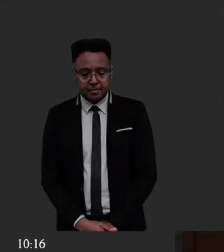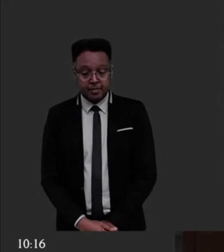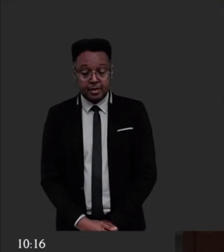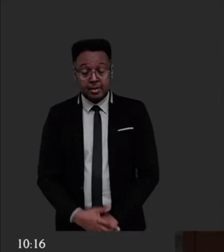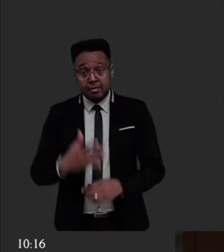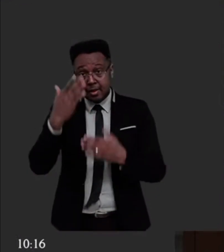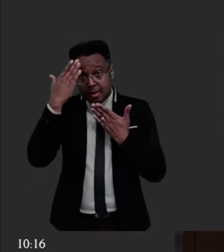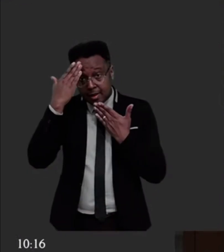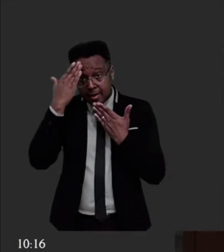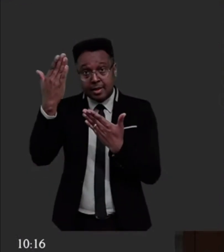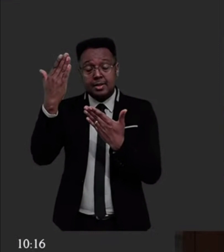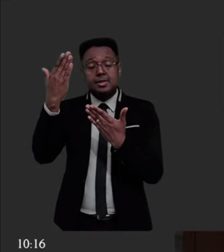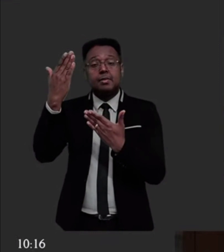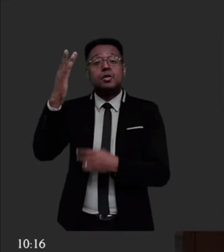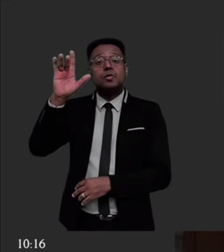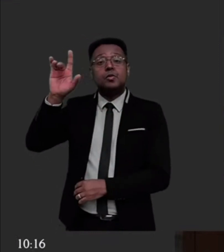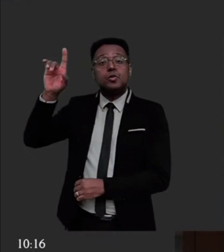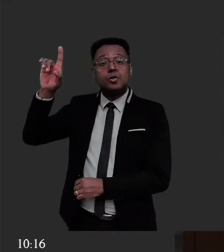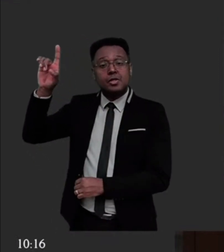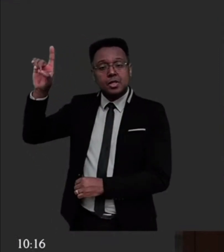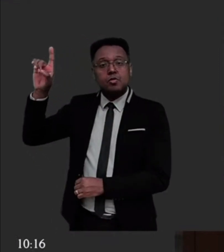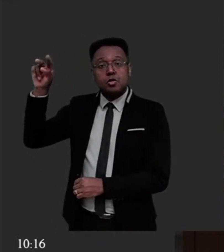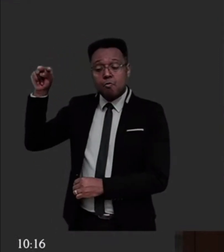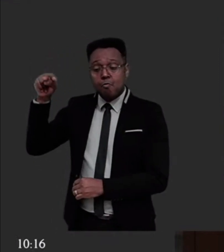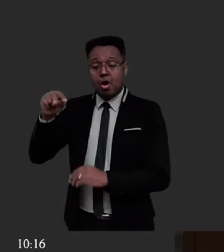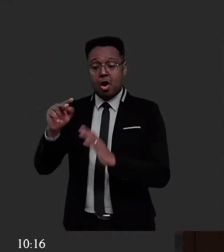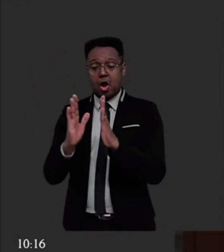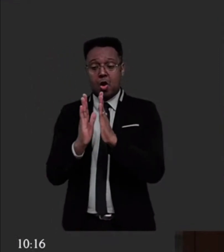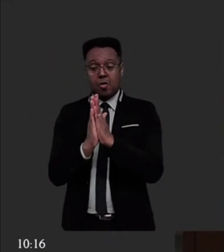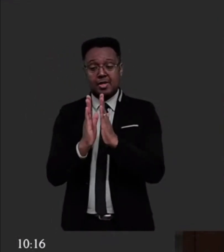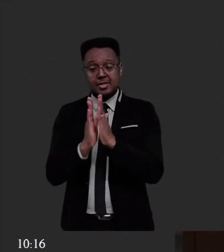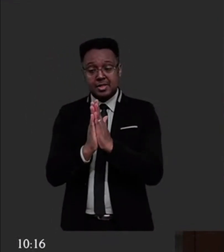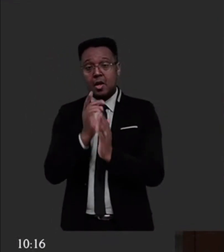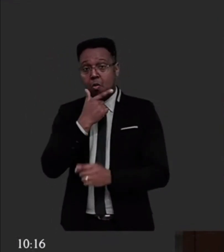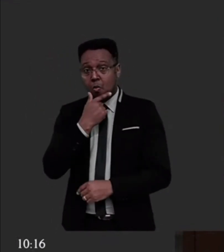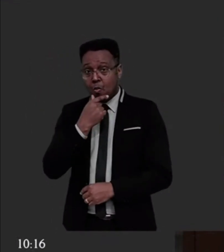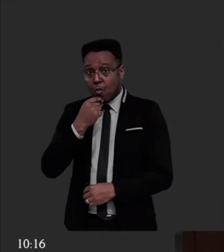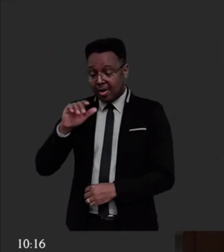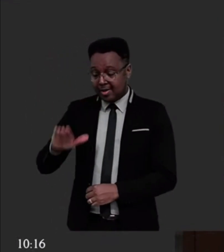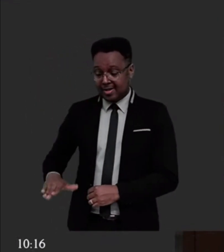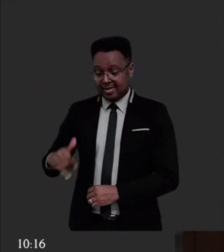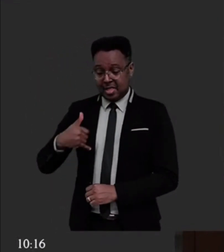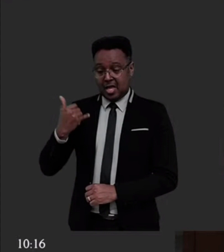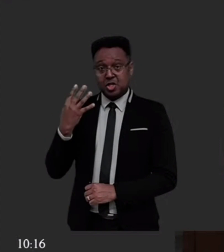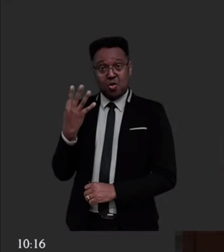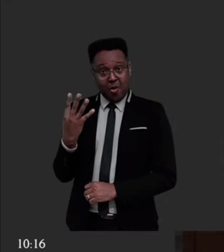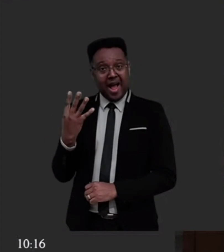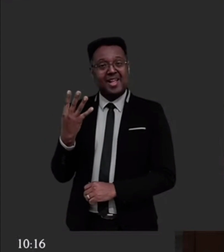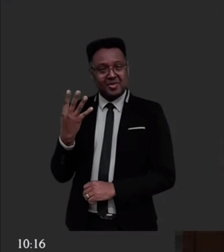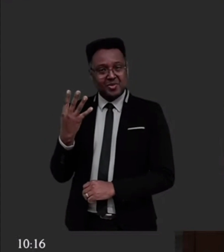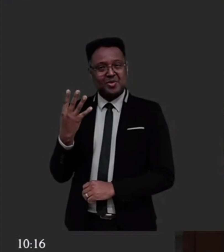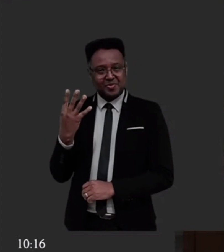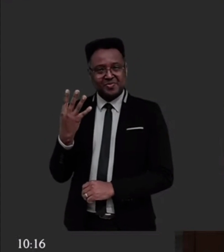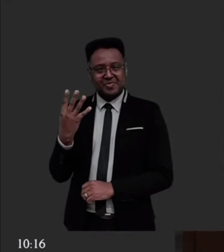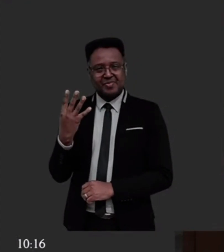agradecimento por Deus ouvir a oração e libertar o menino Manuel de Taubaté, de 4 anos, que sofria